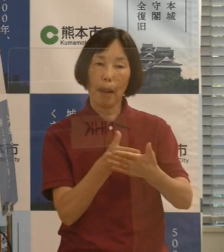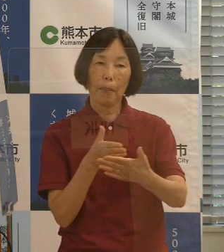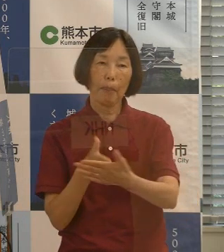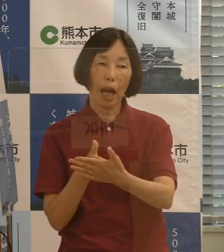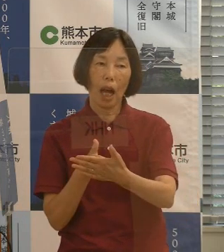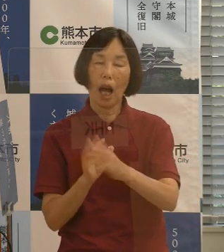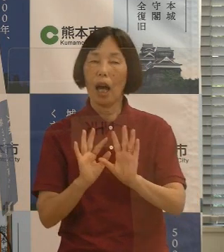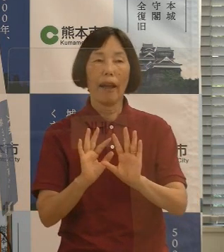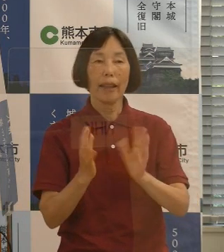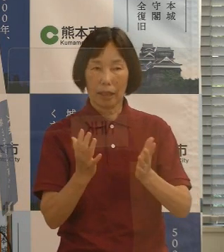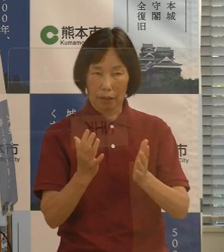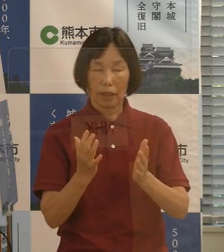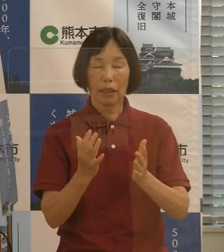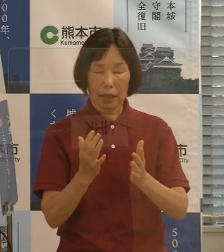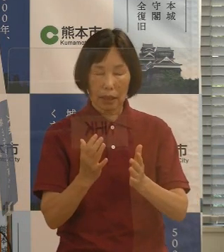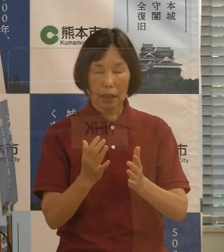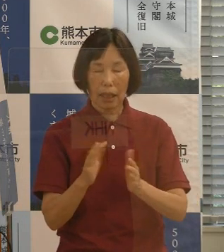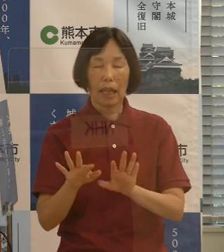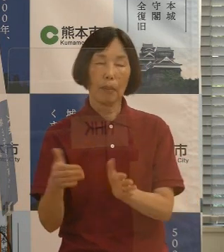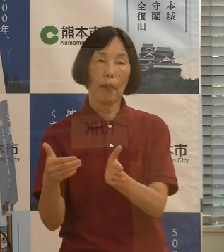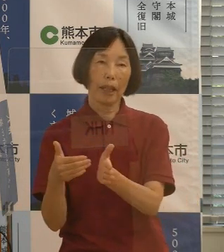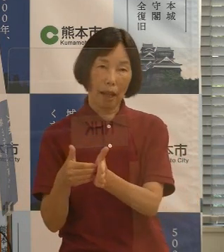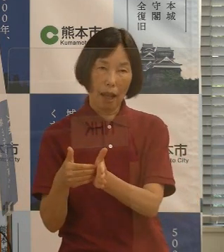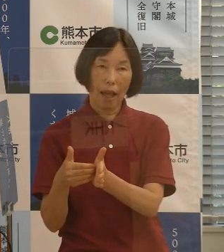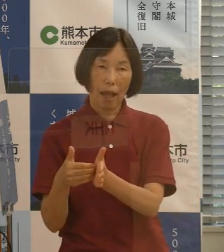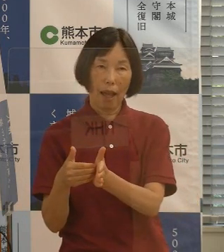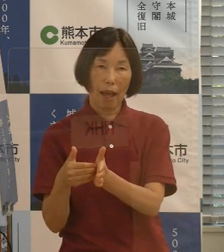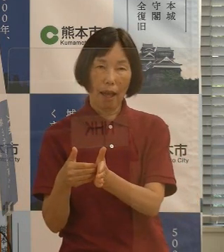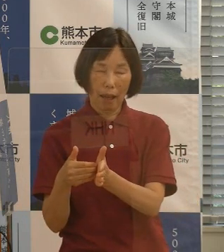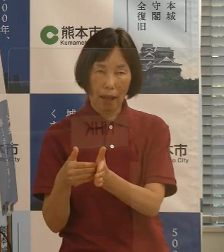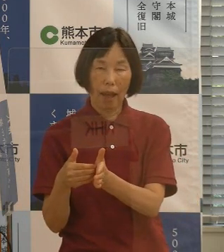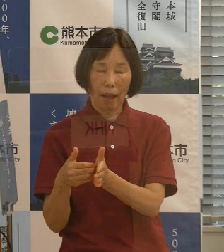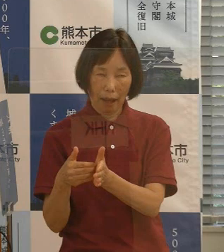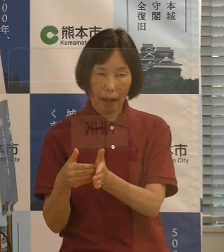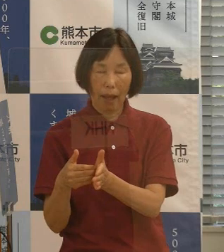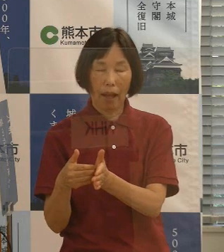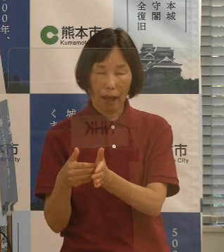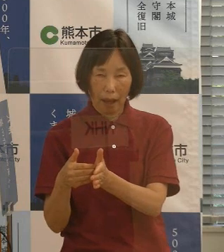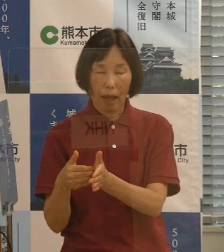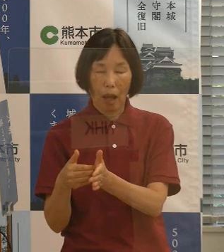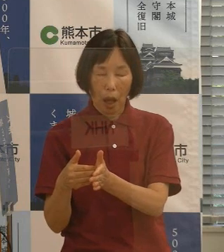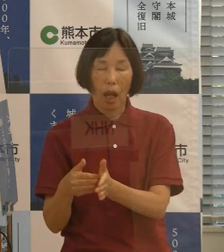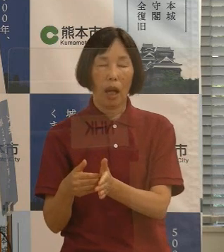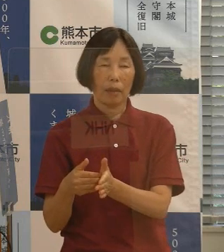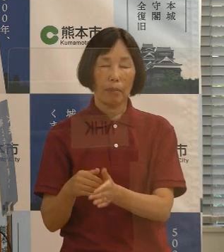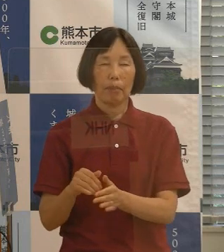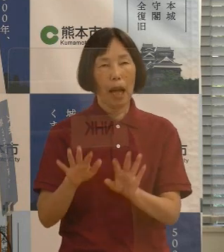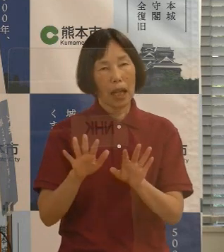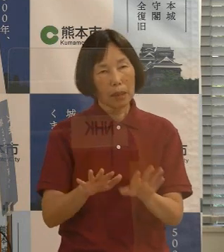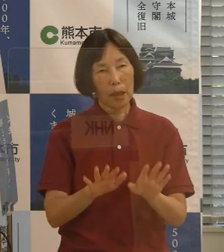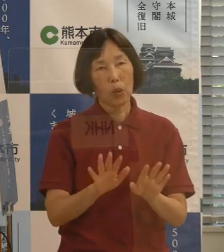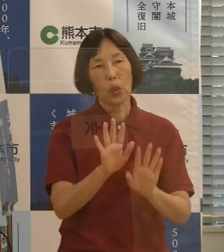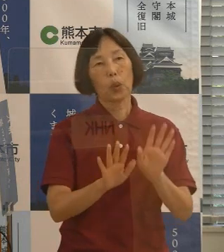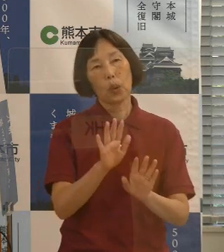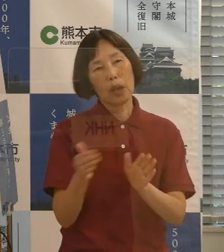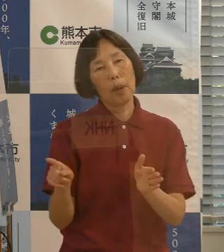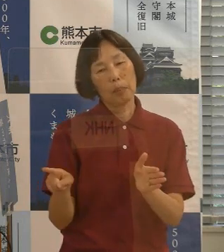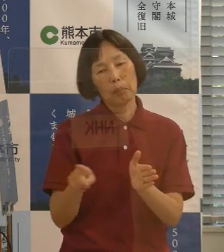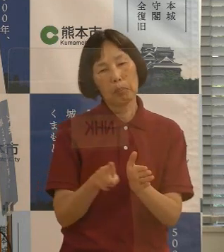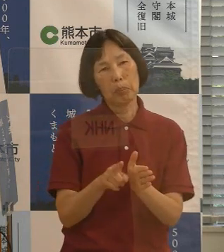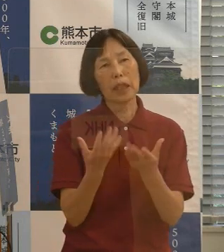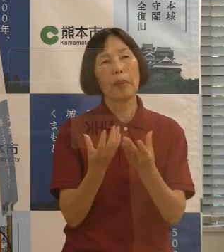この第4波までの間はですね、来た。第5波に入っても今そういう状況で来たということであります